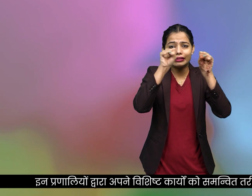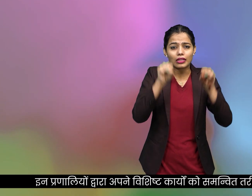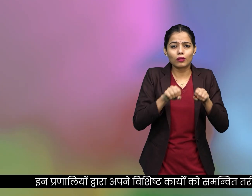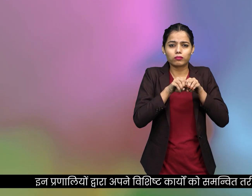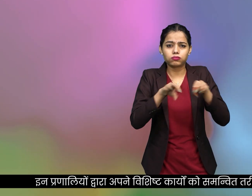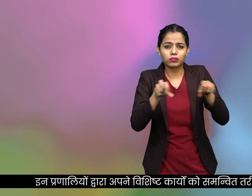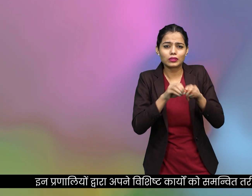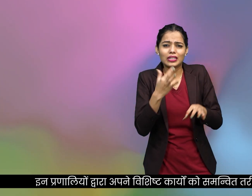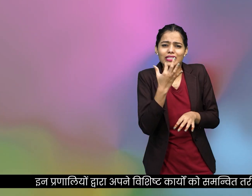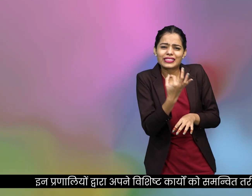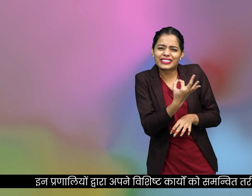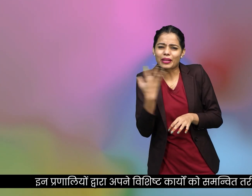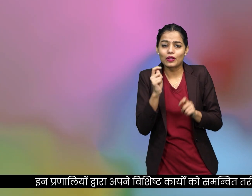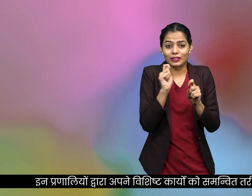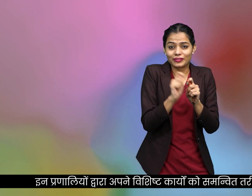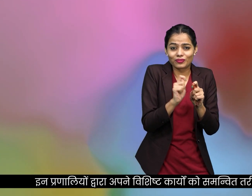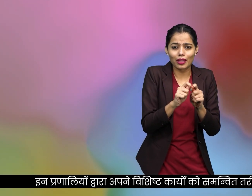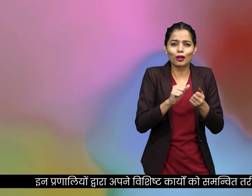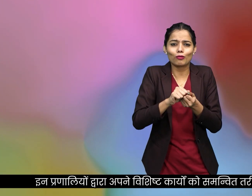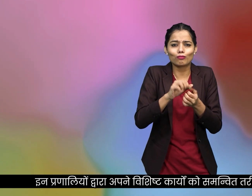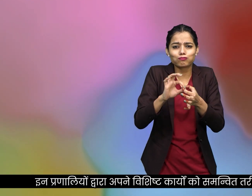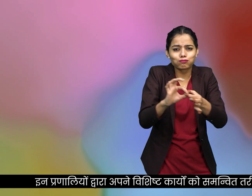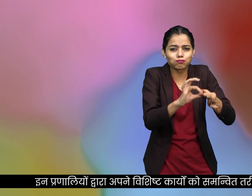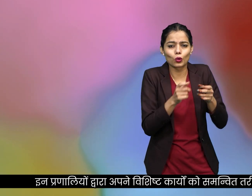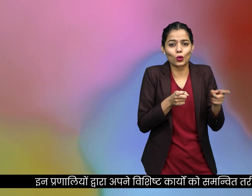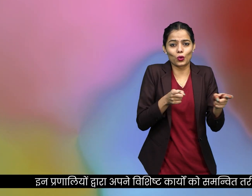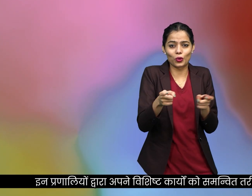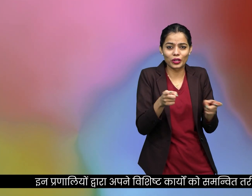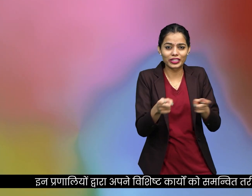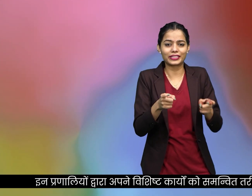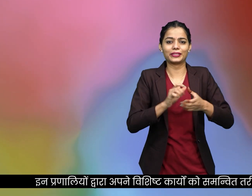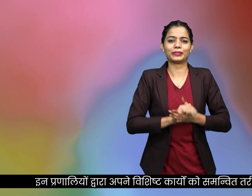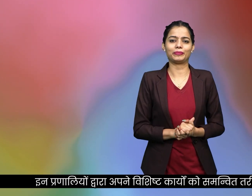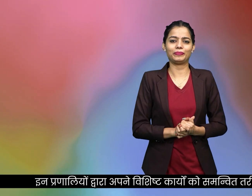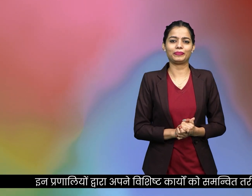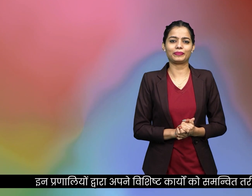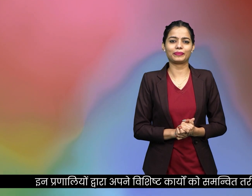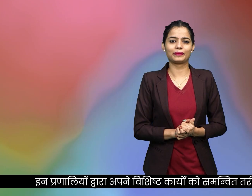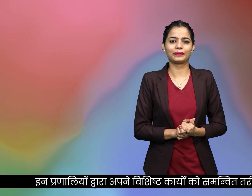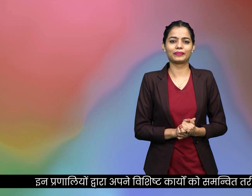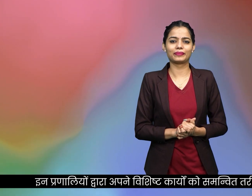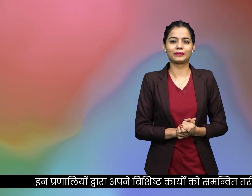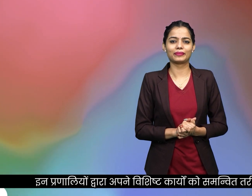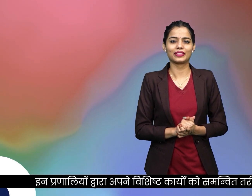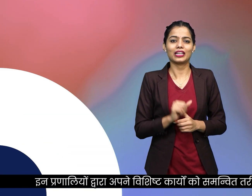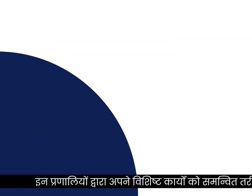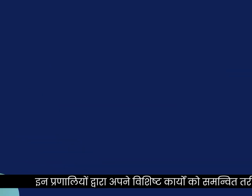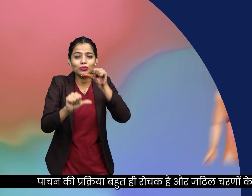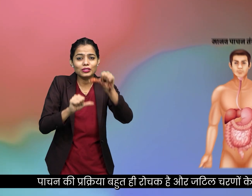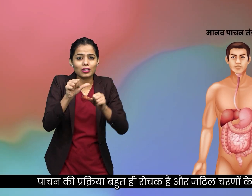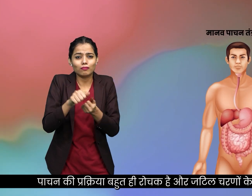इन प्रणालियों द्वारा अपने विशिष्ट कार्यों को समन्वित तरीके से किया जाता